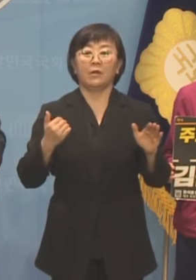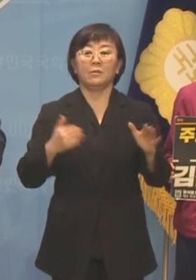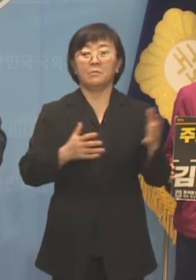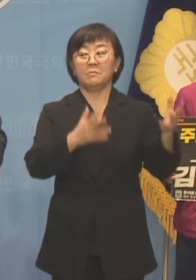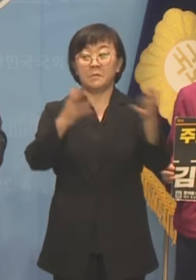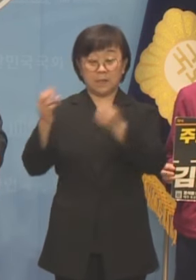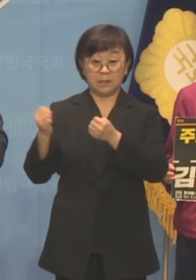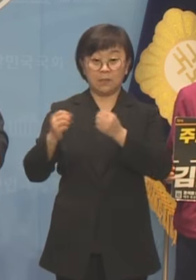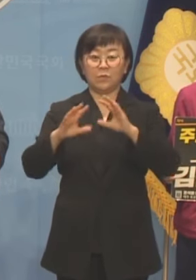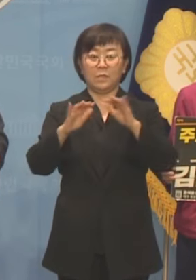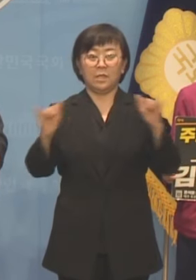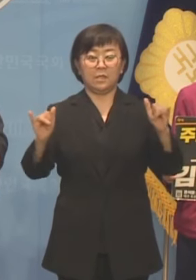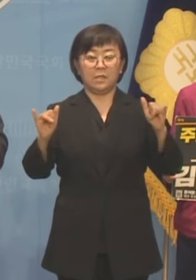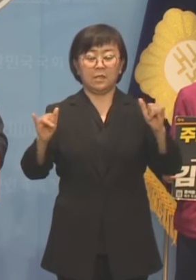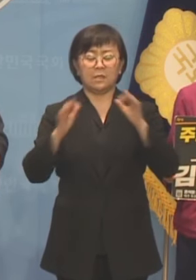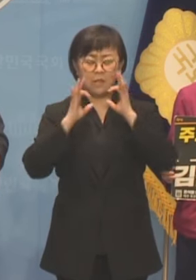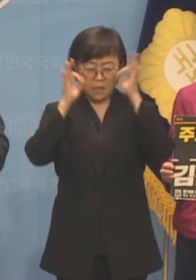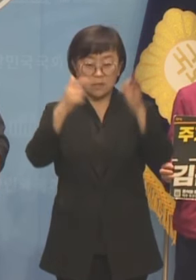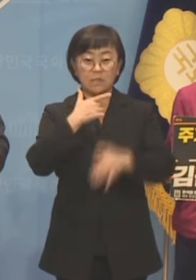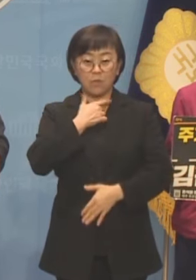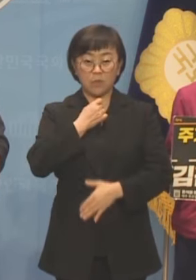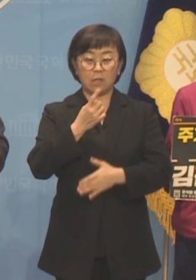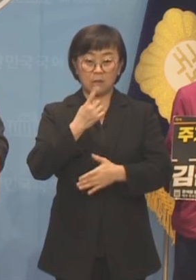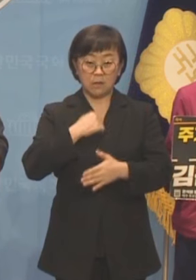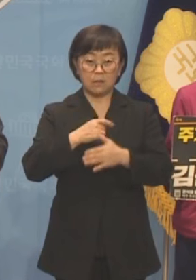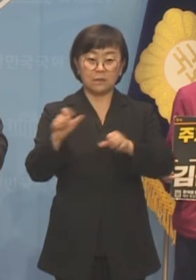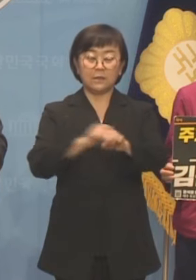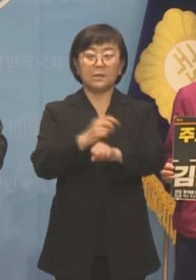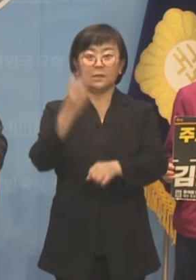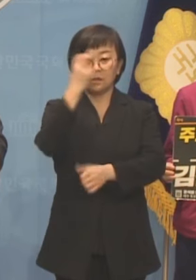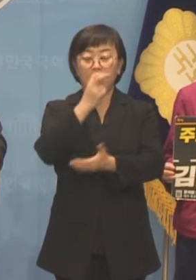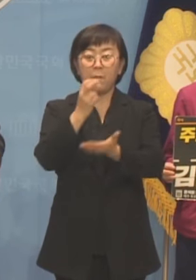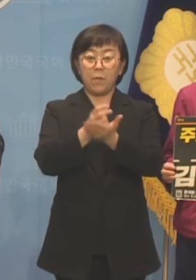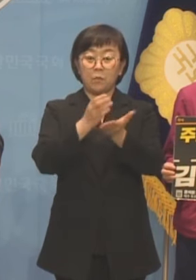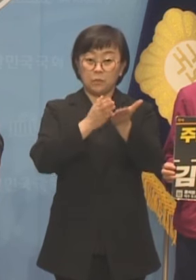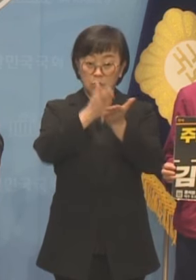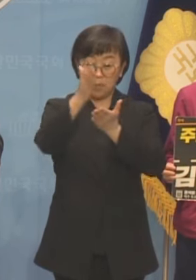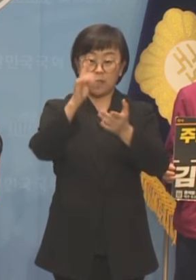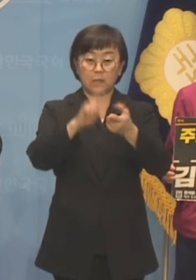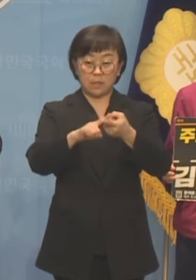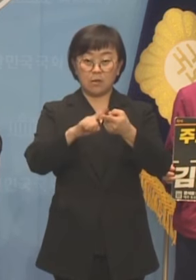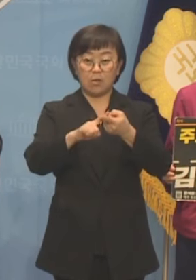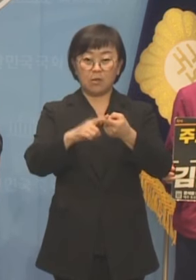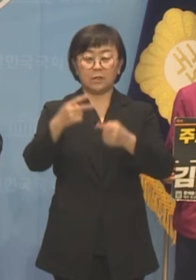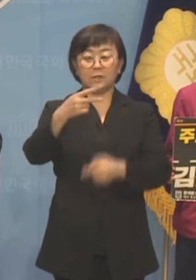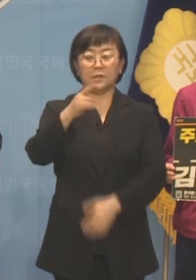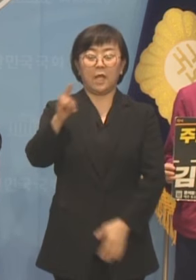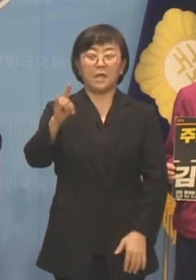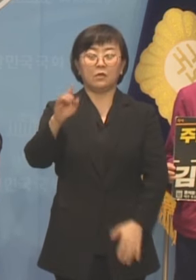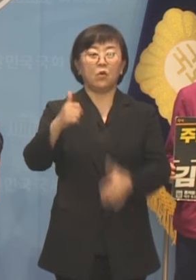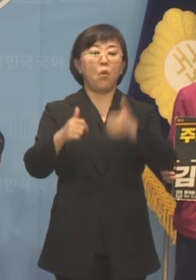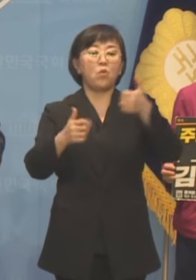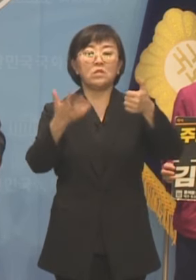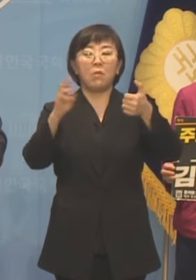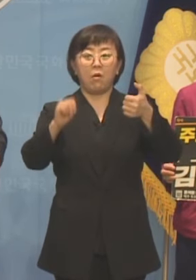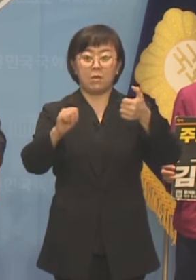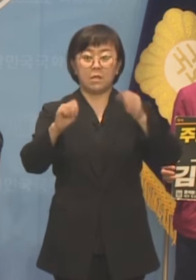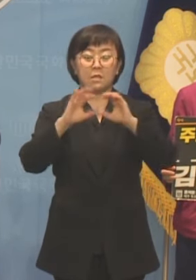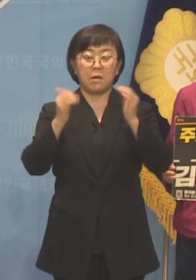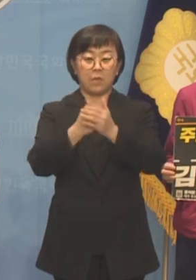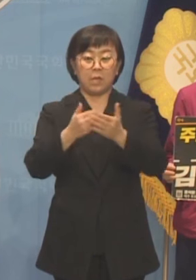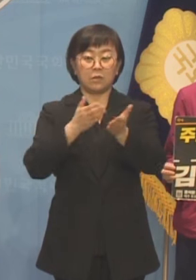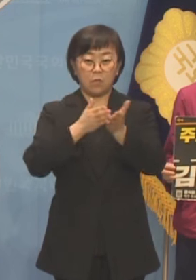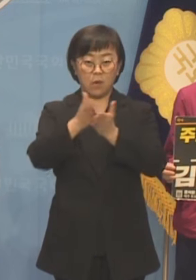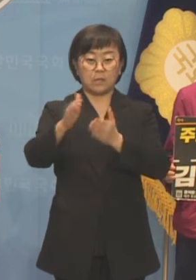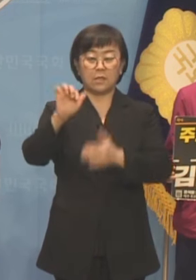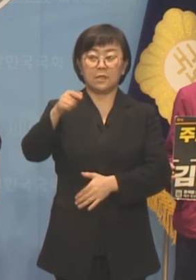많은 국민들이 간절하게 호소했던 김관 특근법 통과에 대해서 또 대장동 50억 클럽 통과에 대해서 어